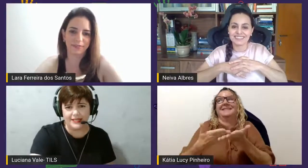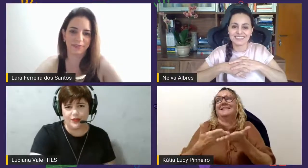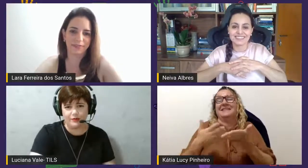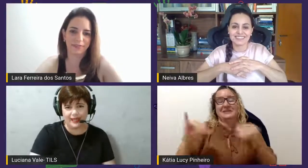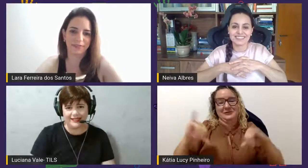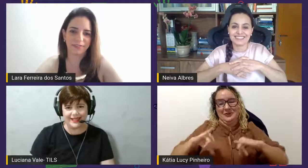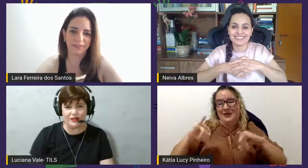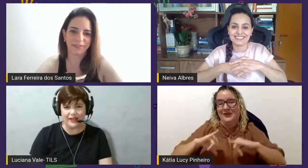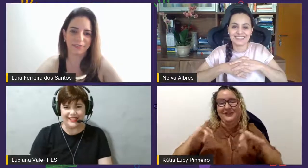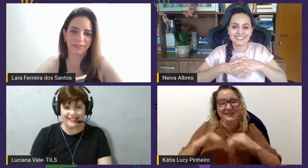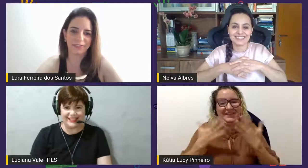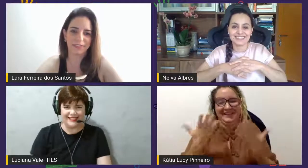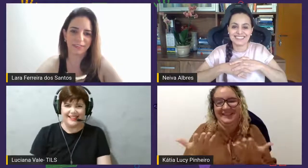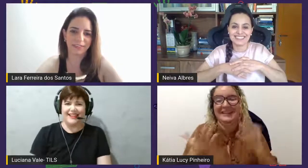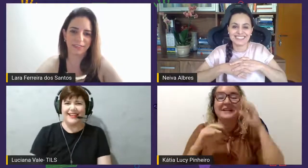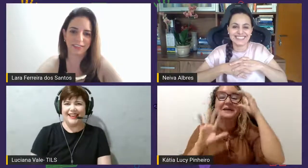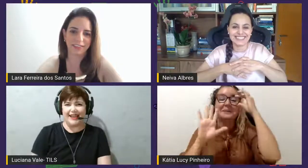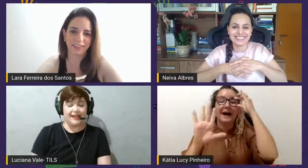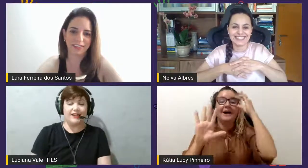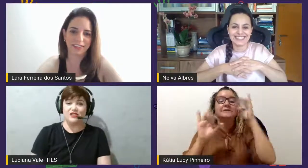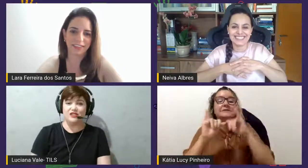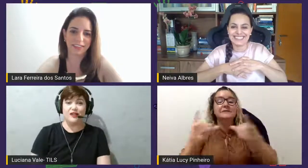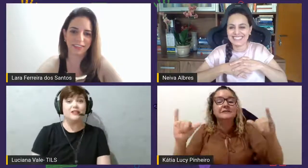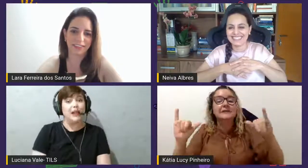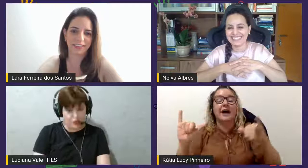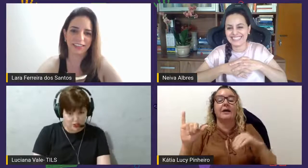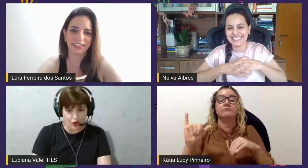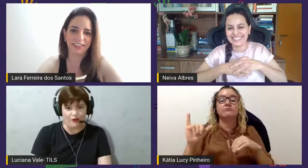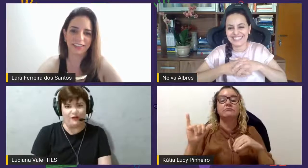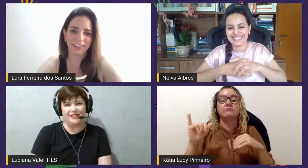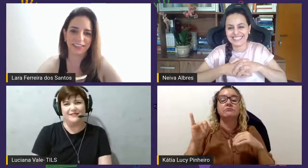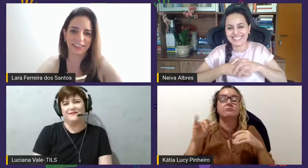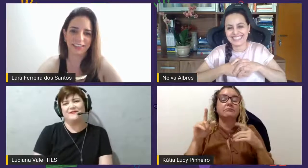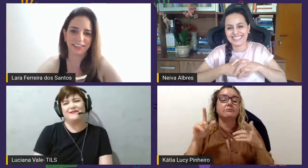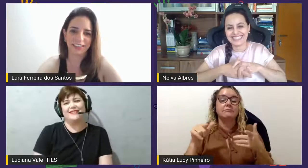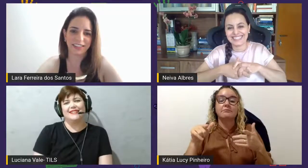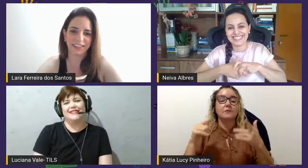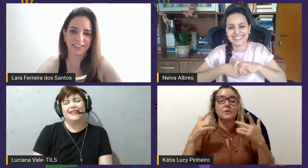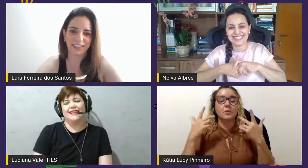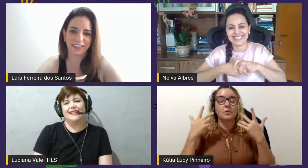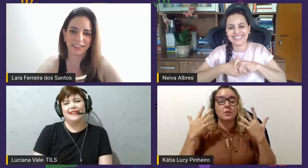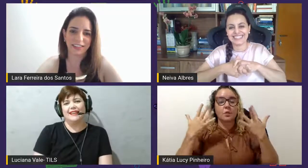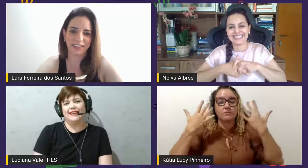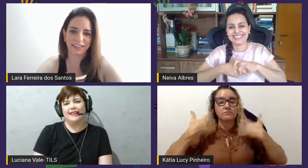É uma questão bem tranquila, que a gente fala, o intérprete sofre.